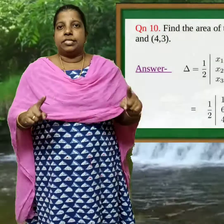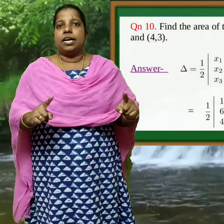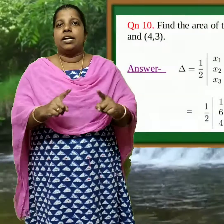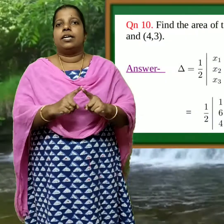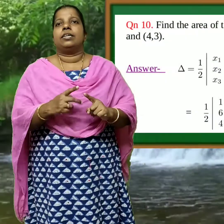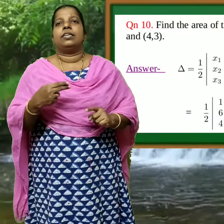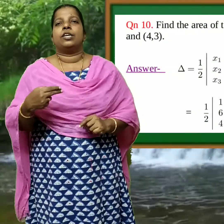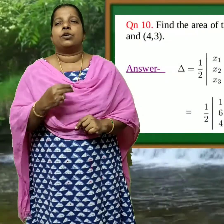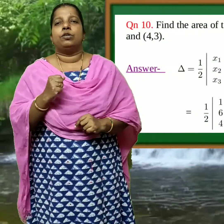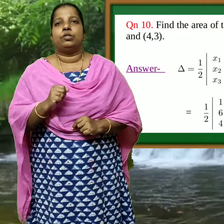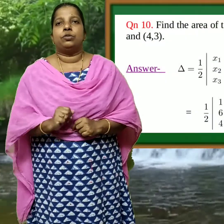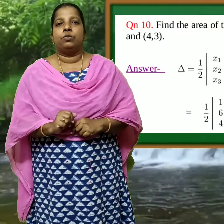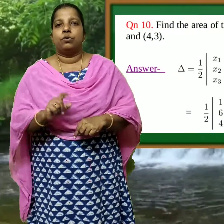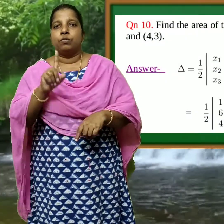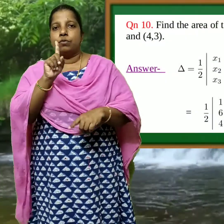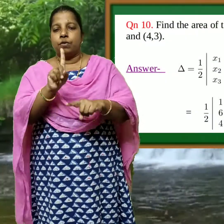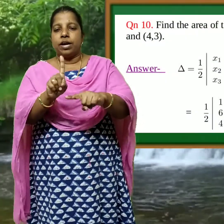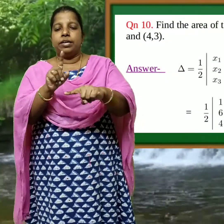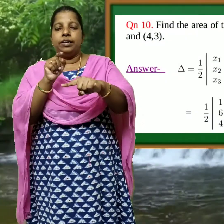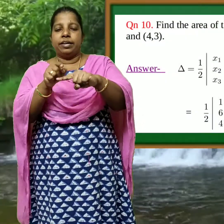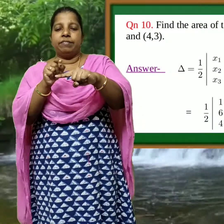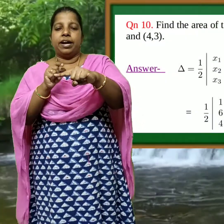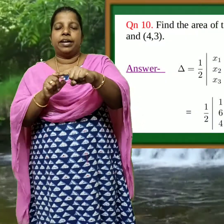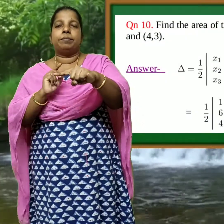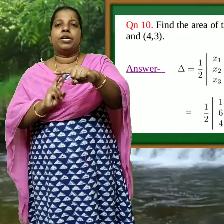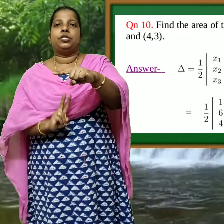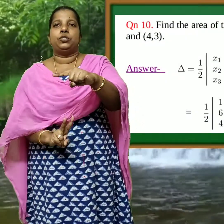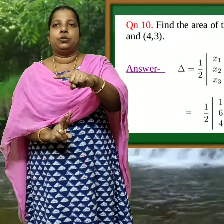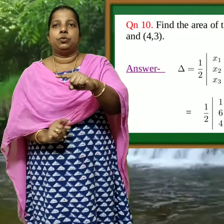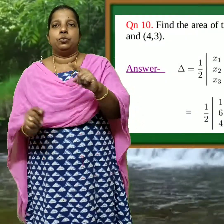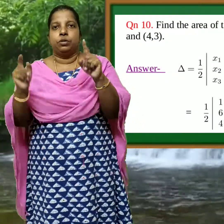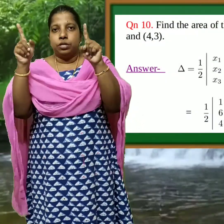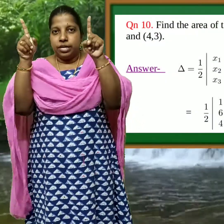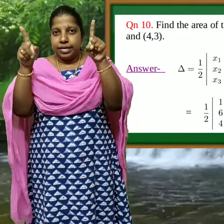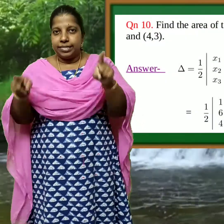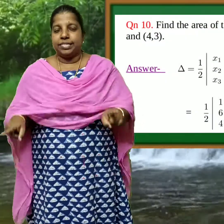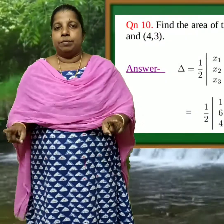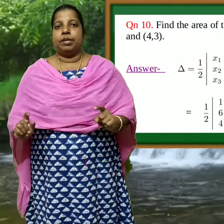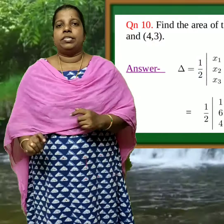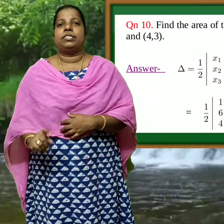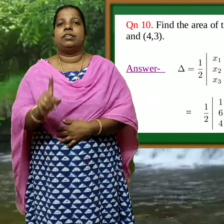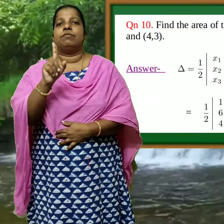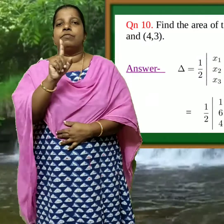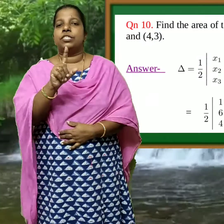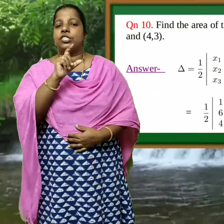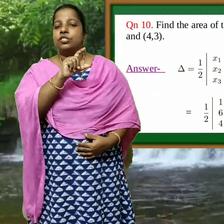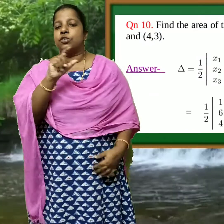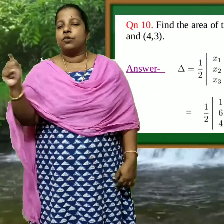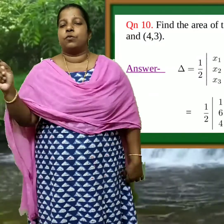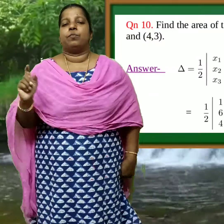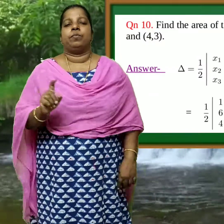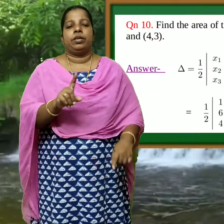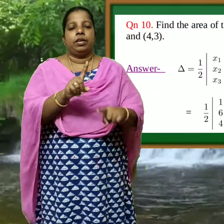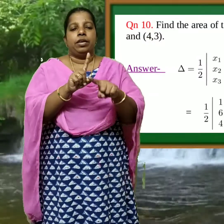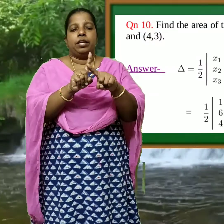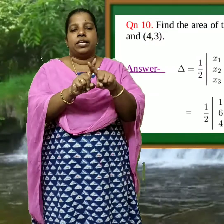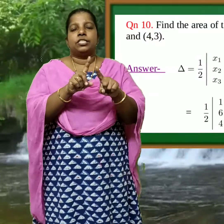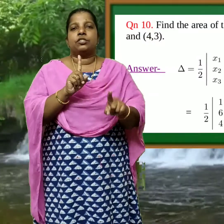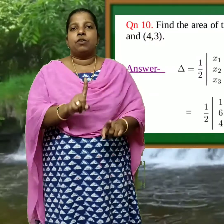ഡെൽറ്റ ഈക്വൽ ടു 1 ഡിവൈഡഡ് ബൈ 2 ഡിറ്റർമിനൻറ്റ് ഫസ്റ്റ് റോ